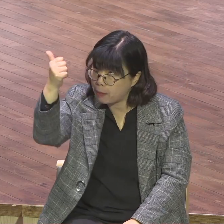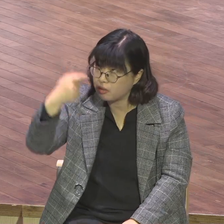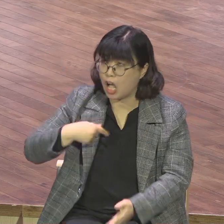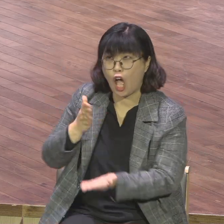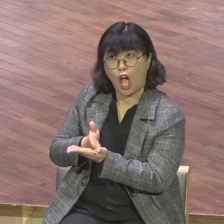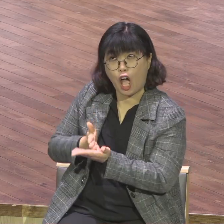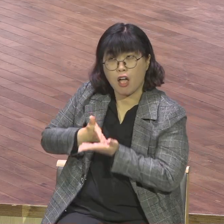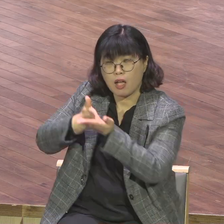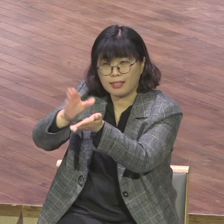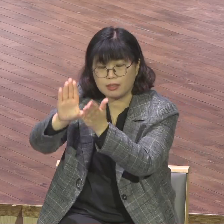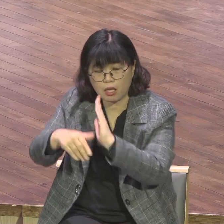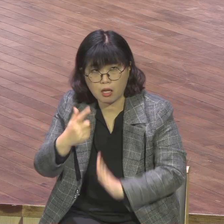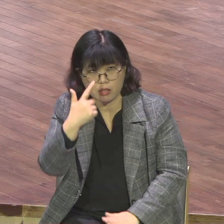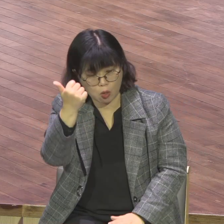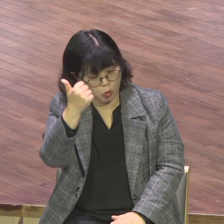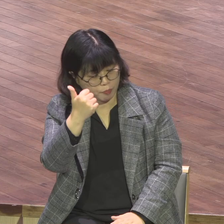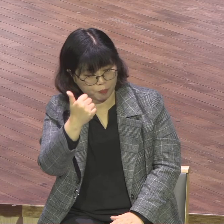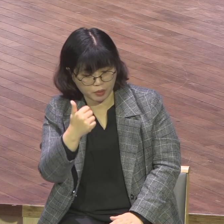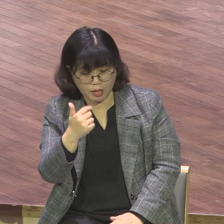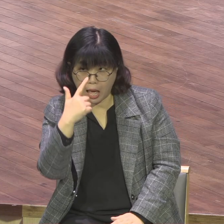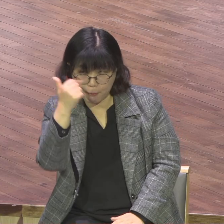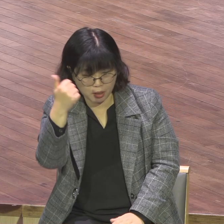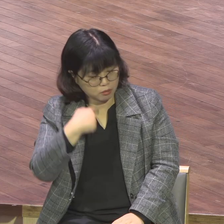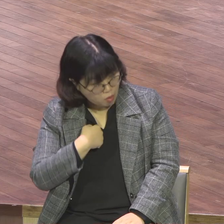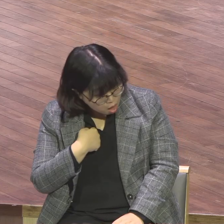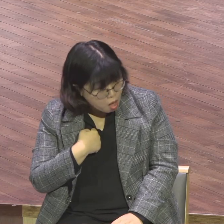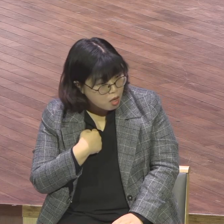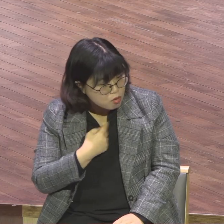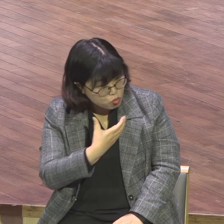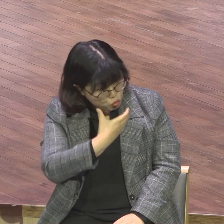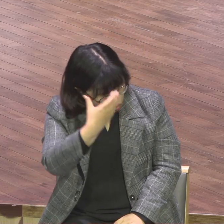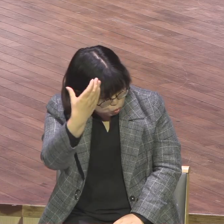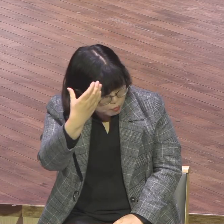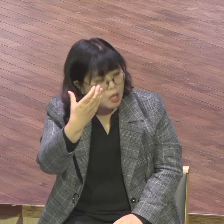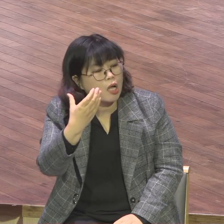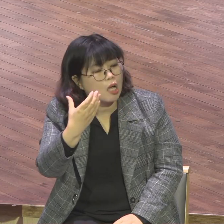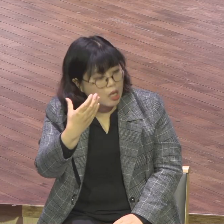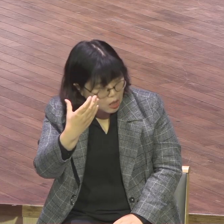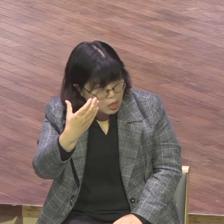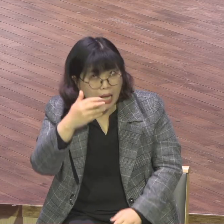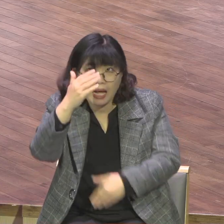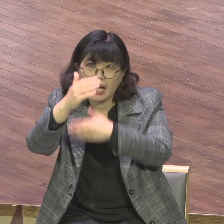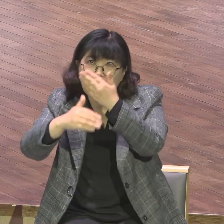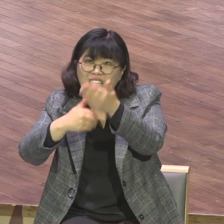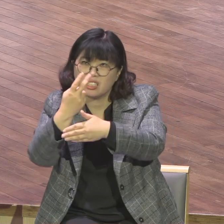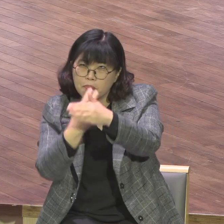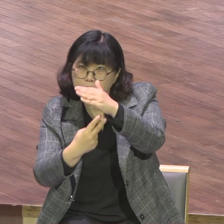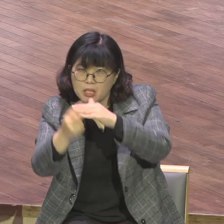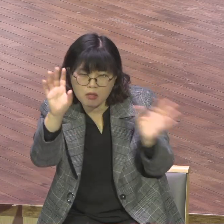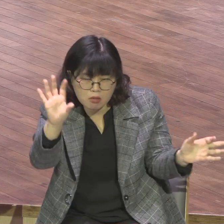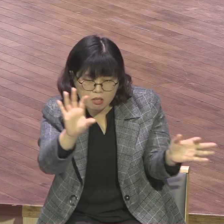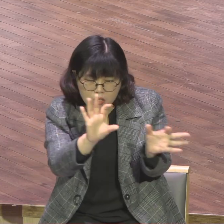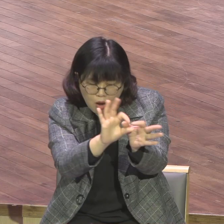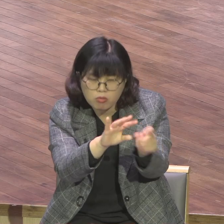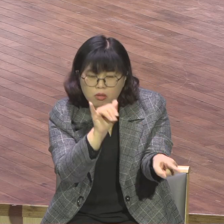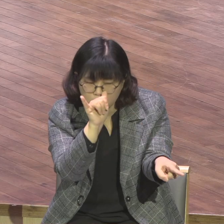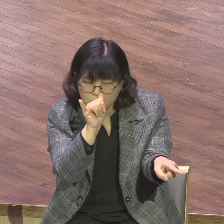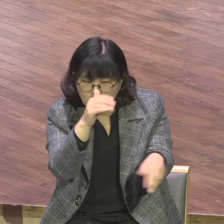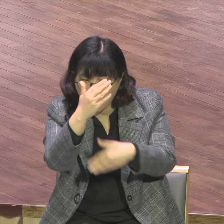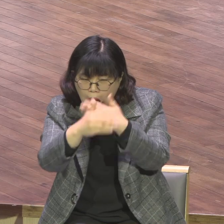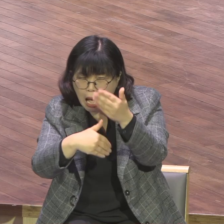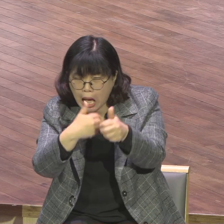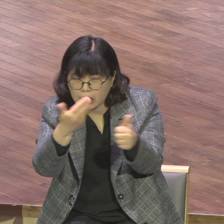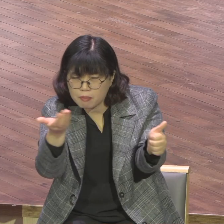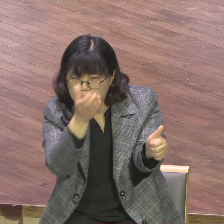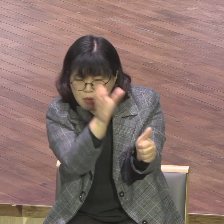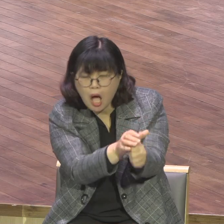자, 이 영적 자세가 중요합니다. 야곱은 영적으로 본 거예요. 영적으로 본 거라고. 지금 자녀들이 성장하고 있는